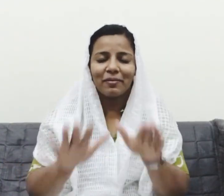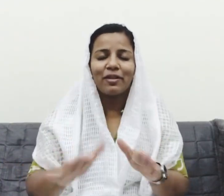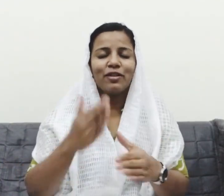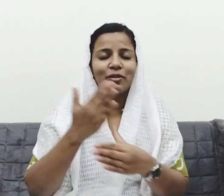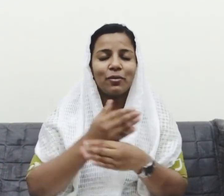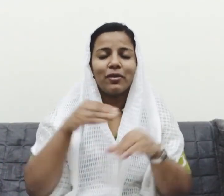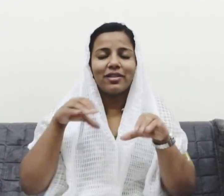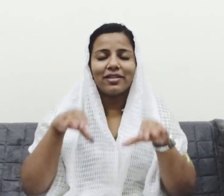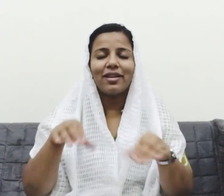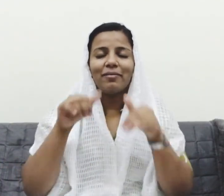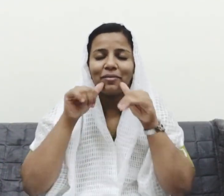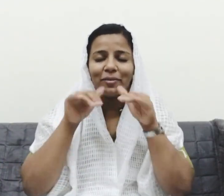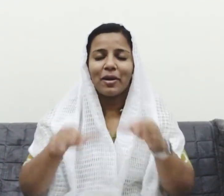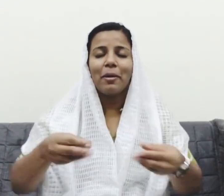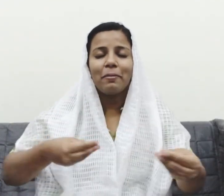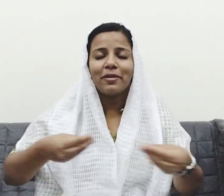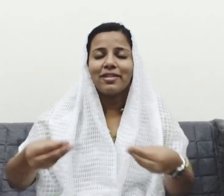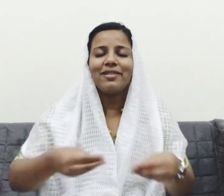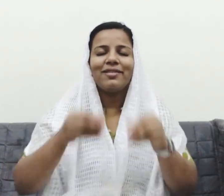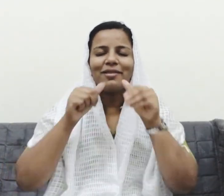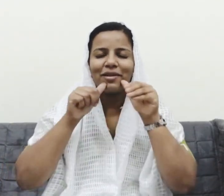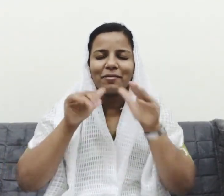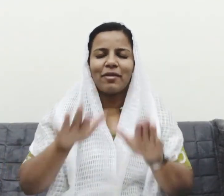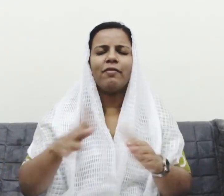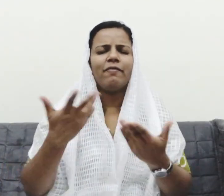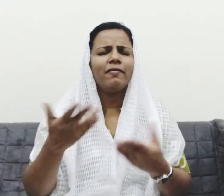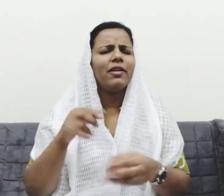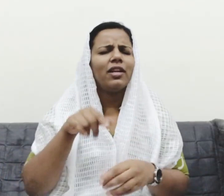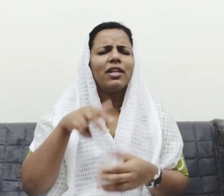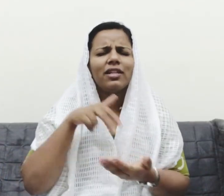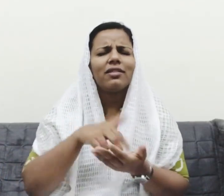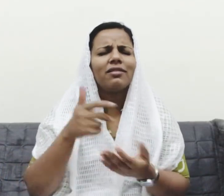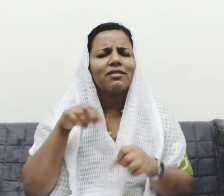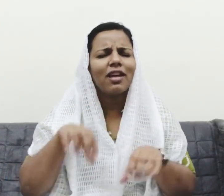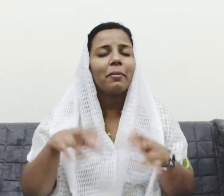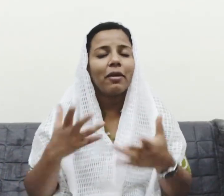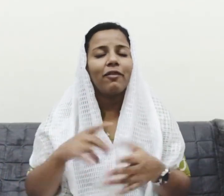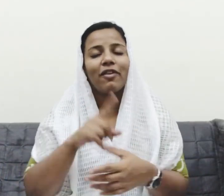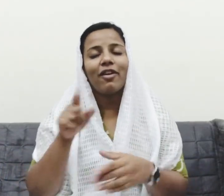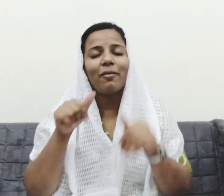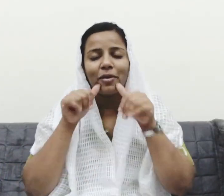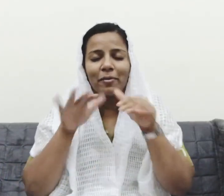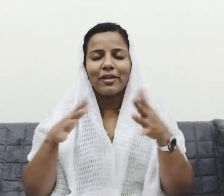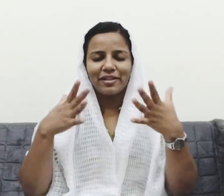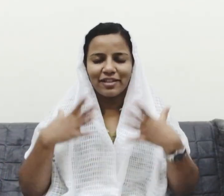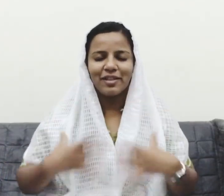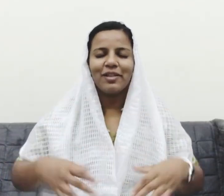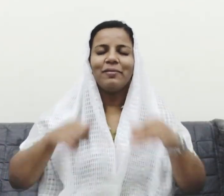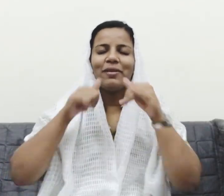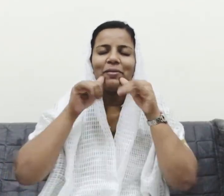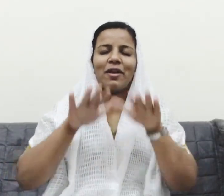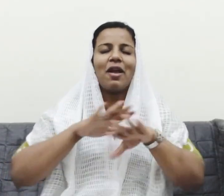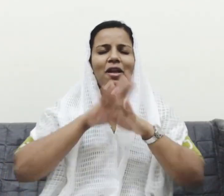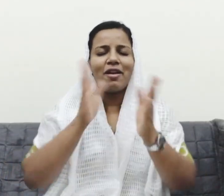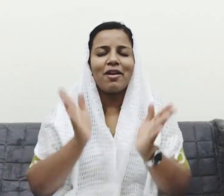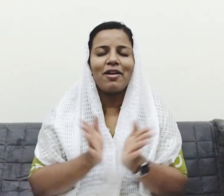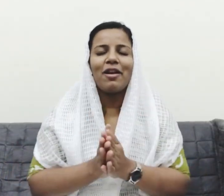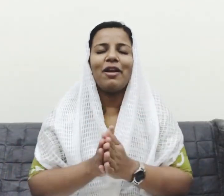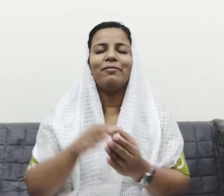അനുഗ്രഹിക്കപ്പെടട്ടെ. ഇവരുടെ ജോലിസ്ഥലം, ഇവരുടെ ബിസിനസ് അനുഗ്രഹിക്കപ്പെടട്ടെ. ഇവരായിരിക്കുന്ന ദേശം അനുഗ്രഹിക്കപ്പെടട്ടെ. ഇവരുടെ ശരീരം അനുഗ്രഹിക്കപ്പെടട്ടെ. ഇവരെല്ലായിടത്തും